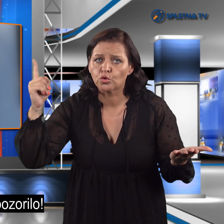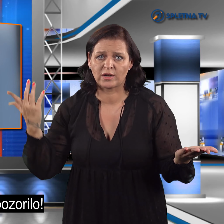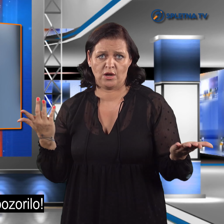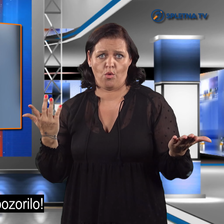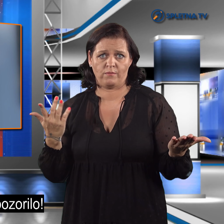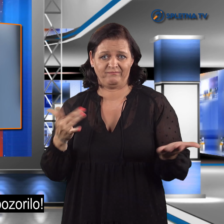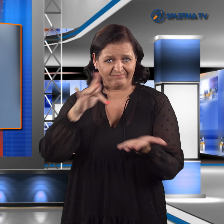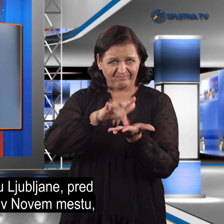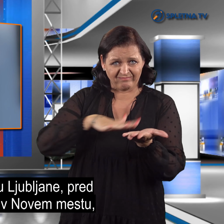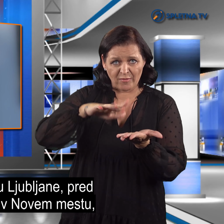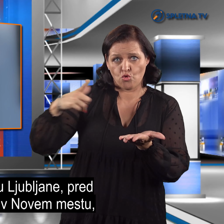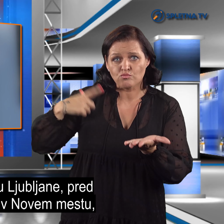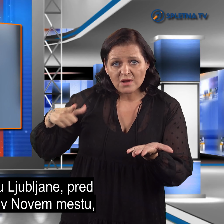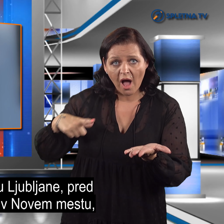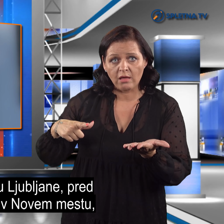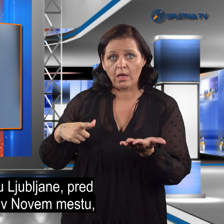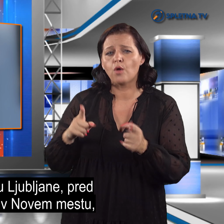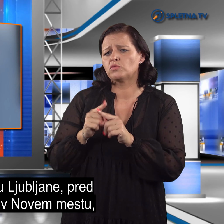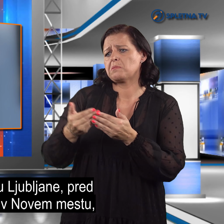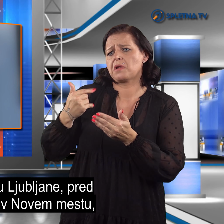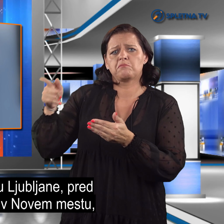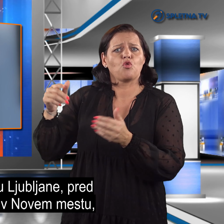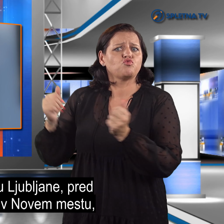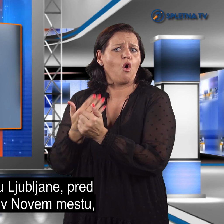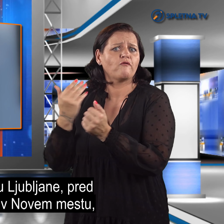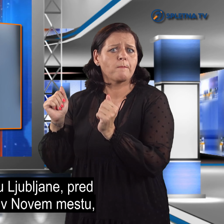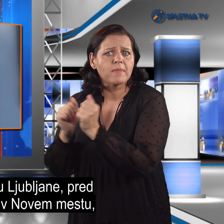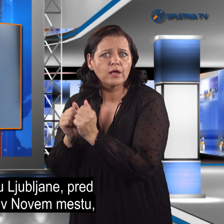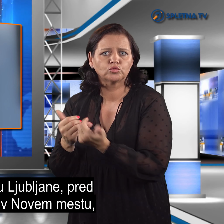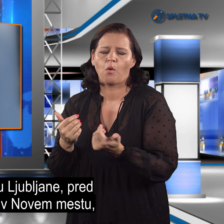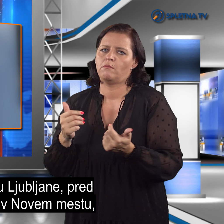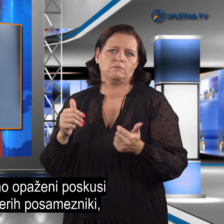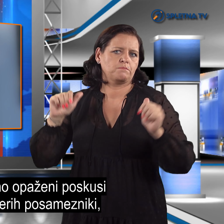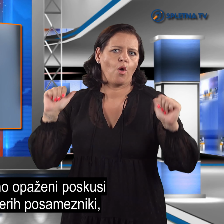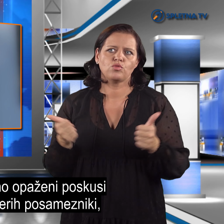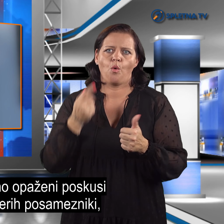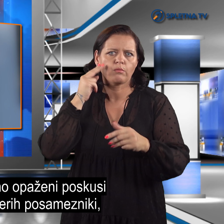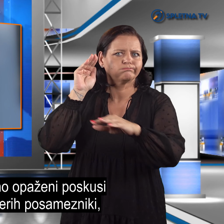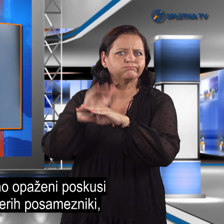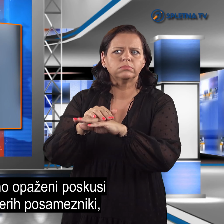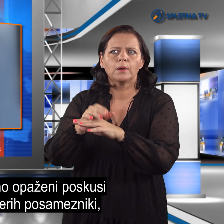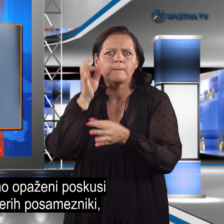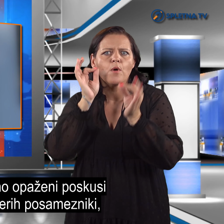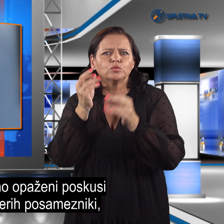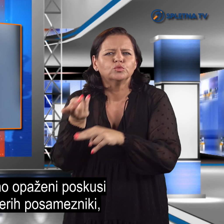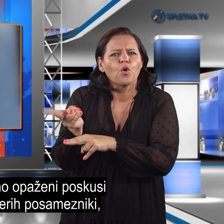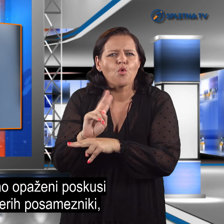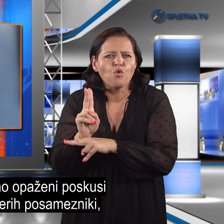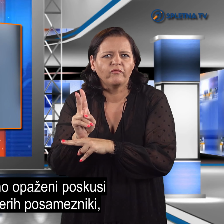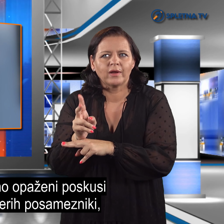Opozorilo. Na območju Ljubljane, predtem pa tudi v Novem mestu, so bili ponovno opaženi poskusi goljufij, v